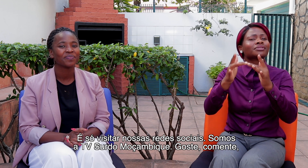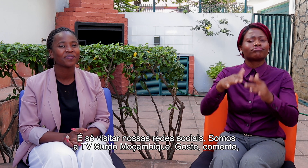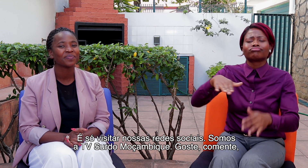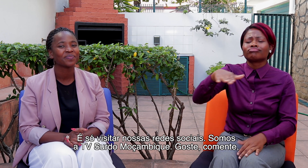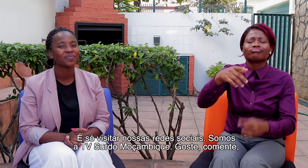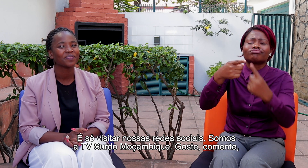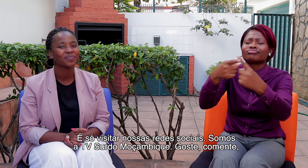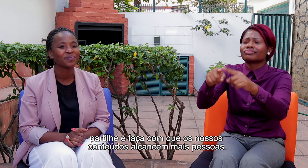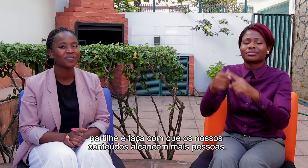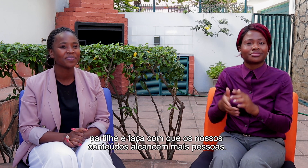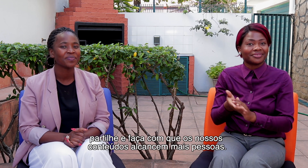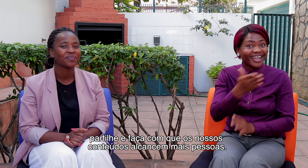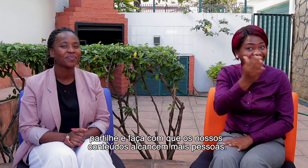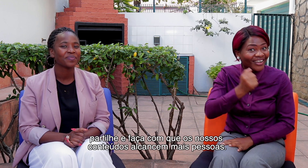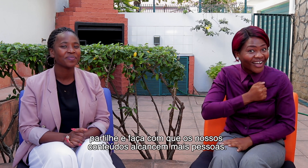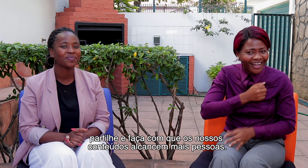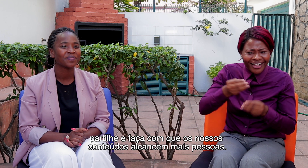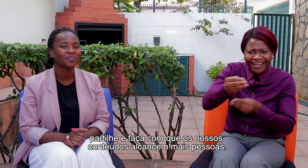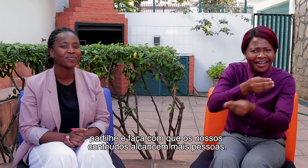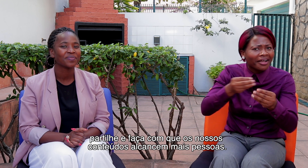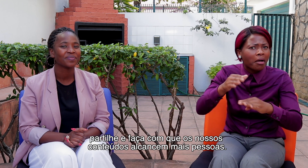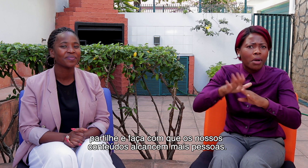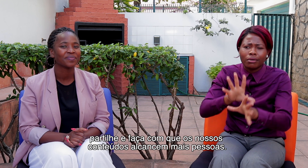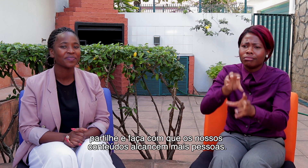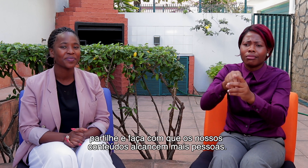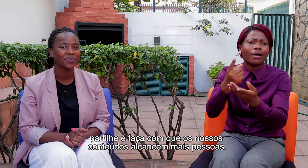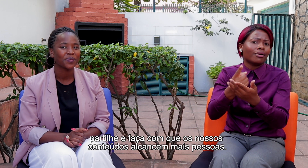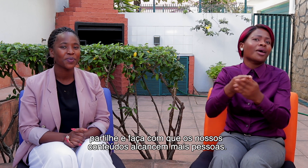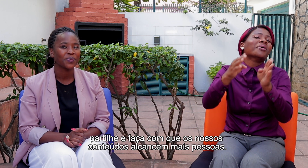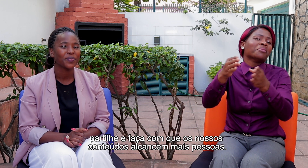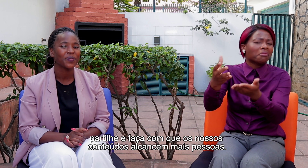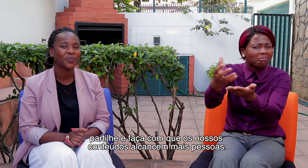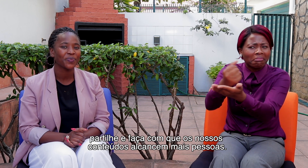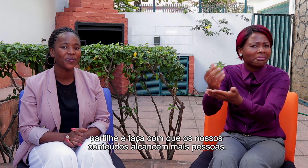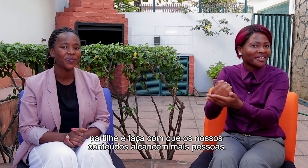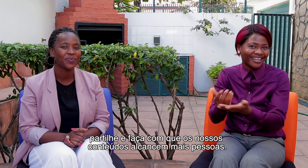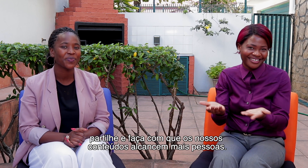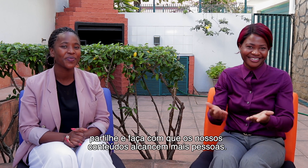Goste, comente, partilhe e faça com que os nossos conteúdos